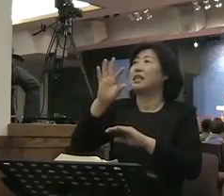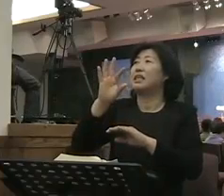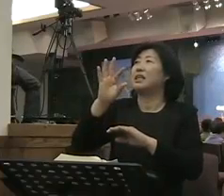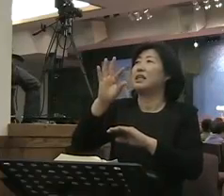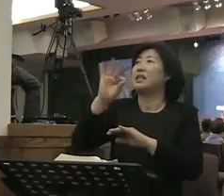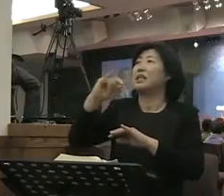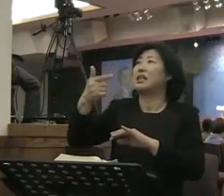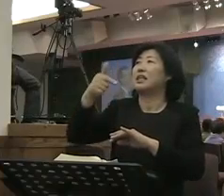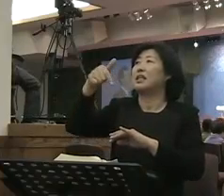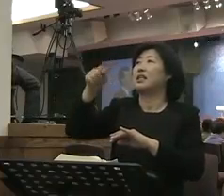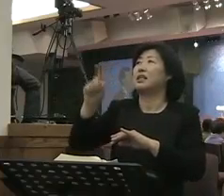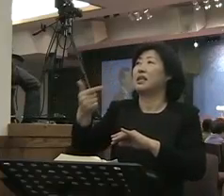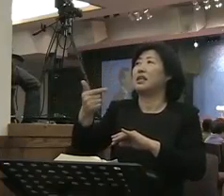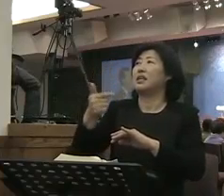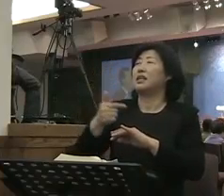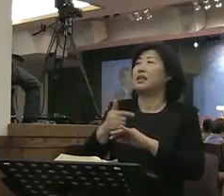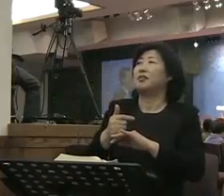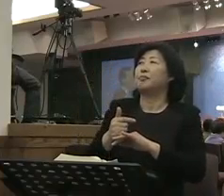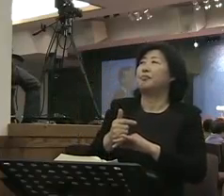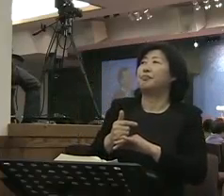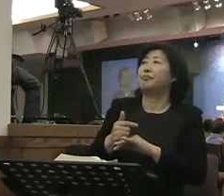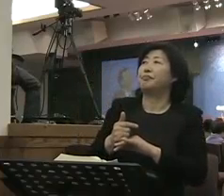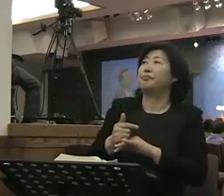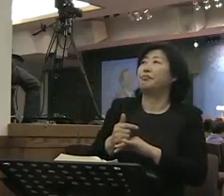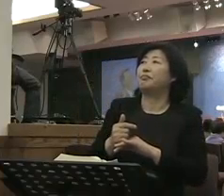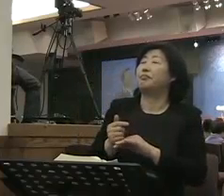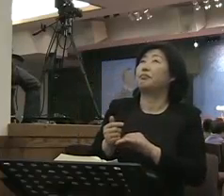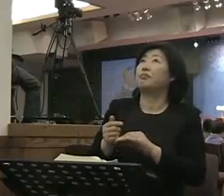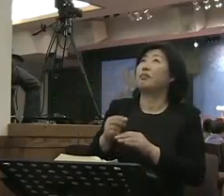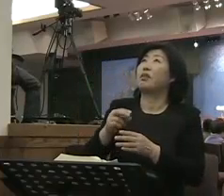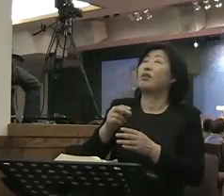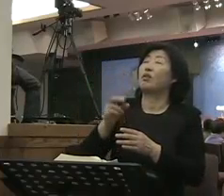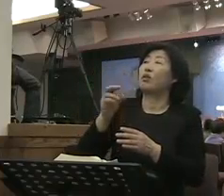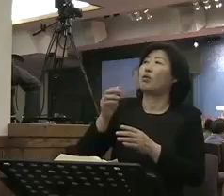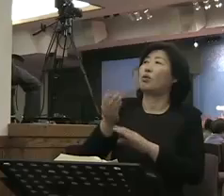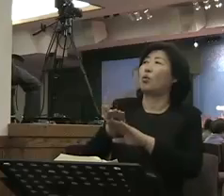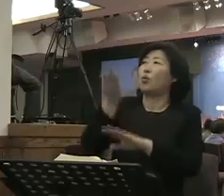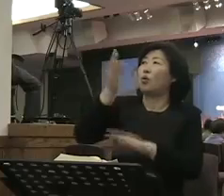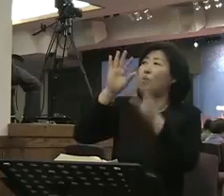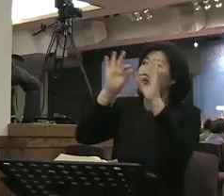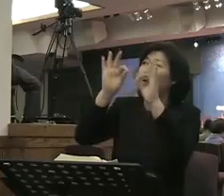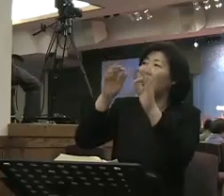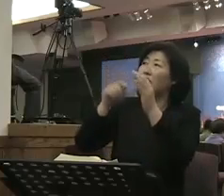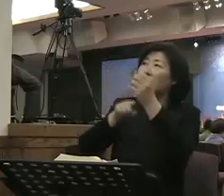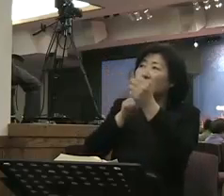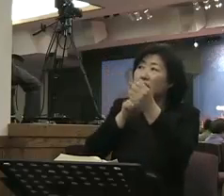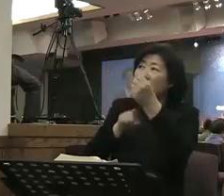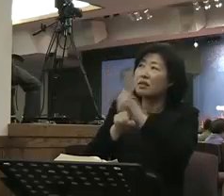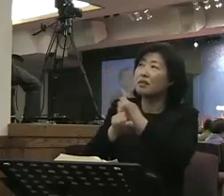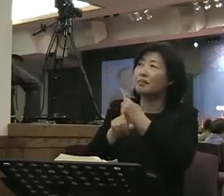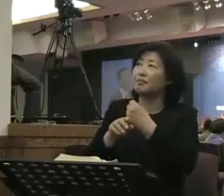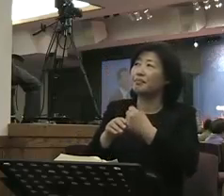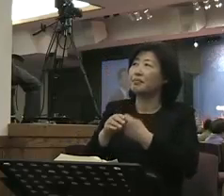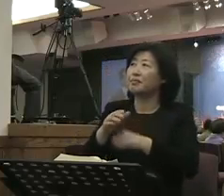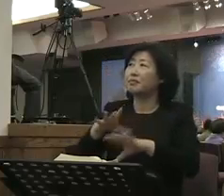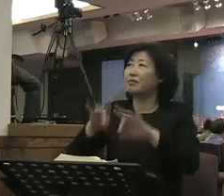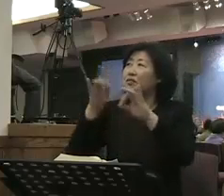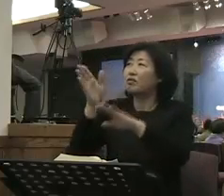언어가 뭔지 아세요? 안드로포스입니다. 안드로포스. 이게 위를 보는 자라는 뜻이에요. 처음부터